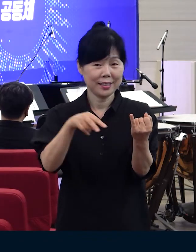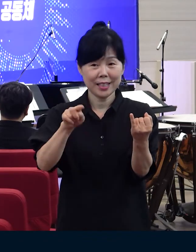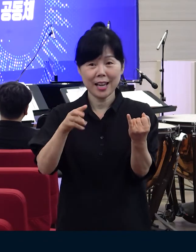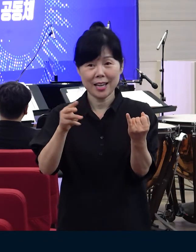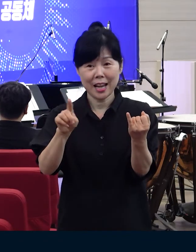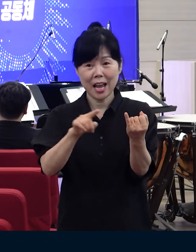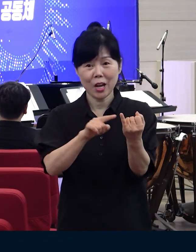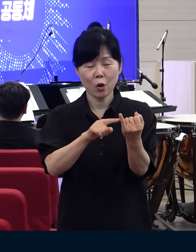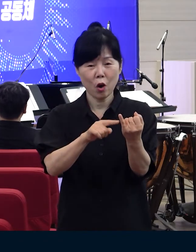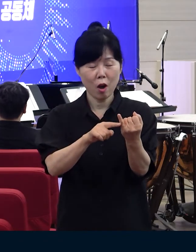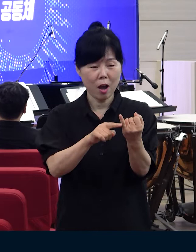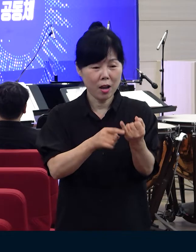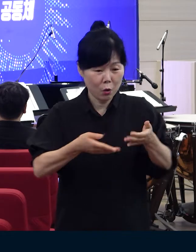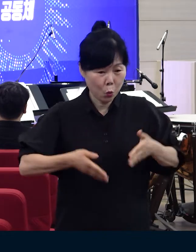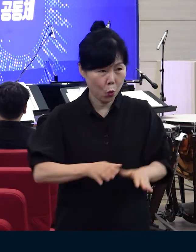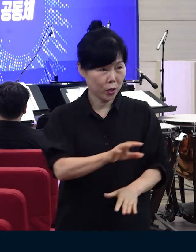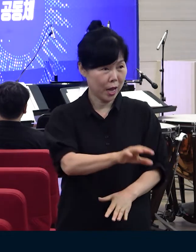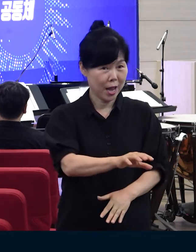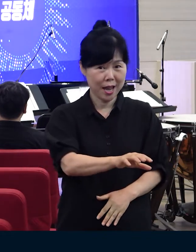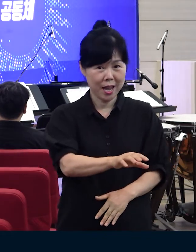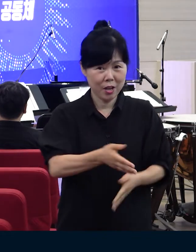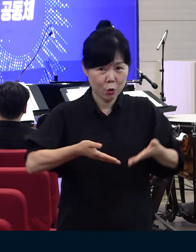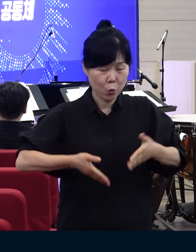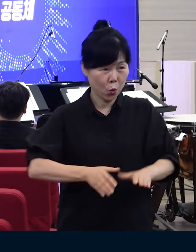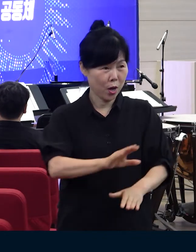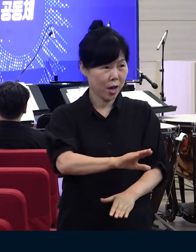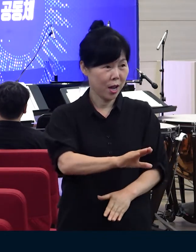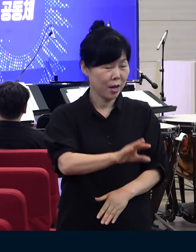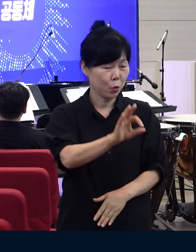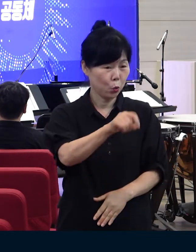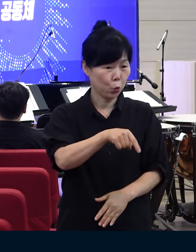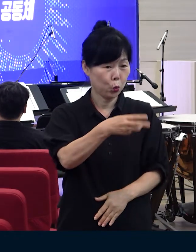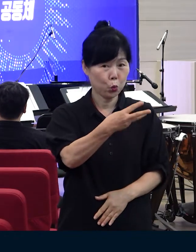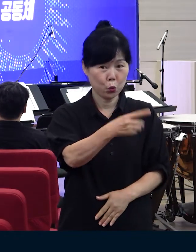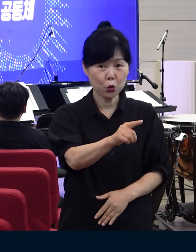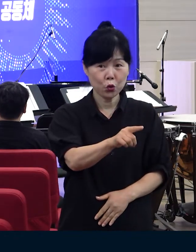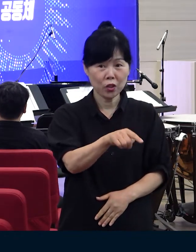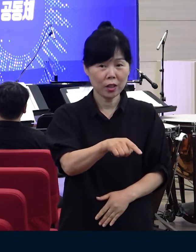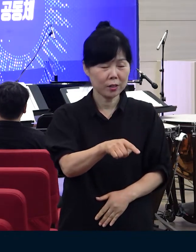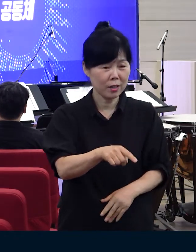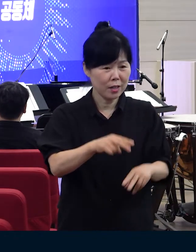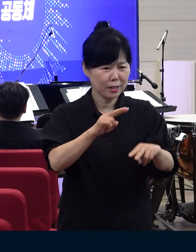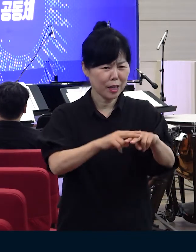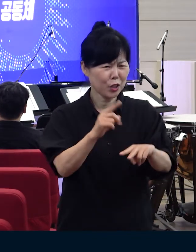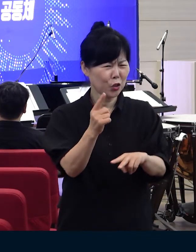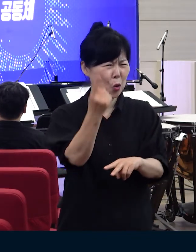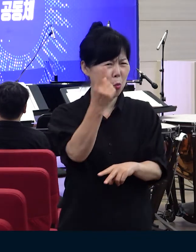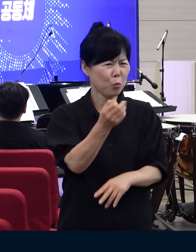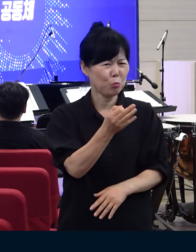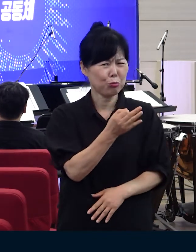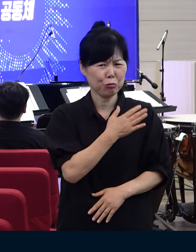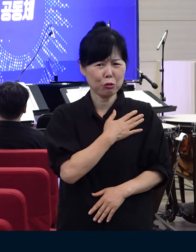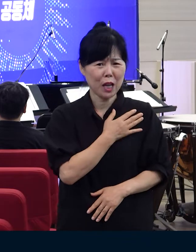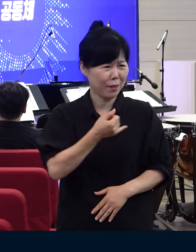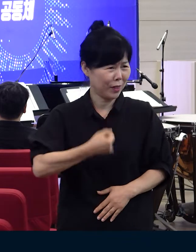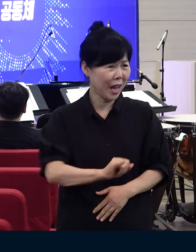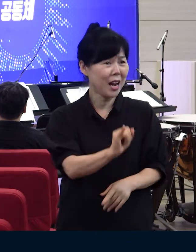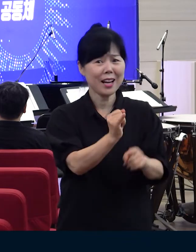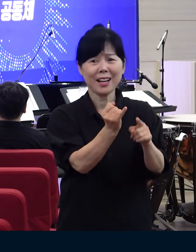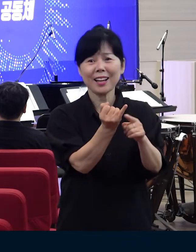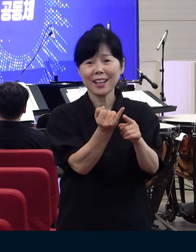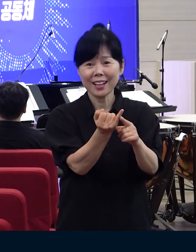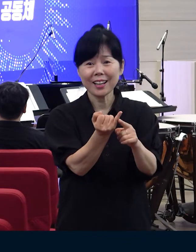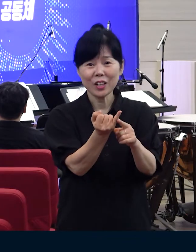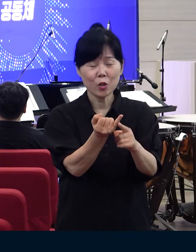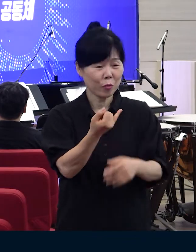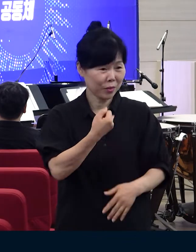그 갈대아 우르의 굉장한 귀족의 딸이에요. 그래서 그 귀족 집안의 딸인데,